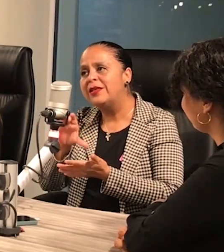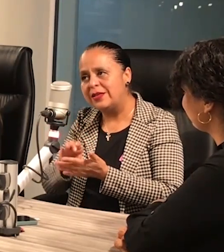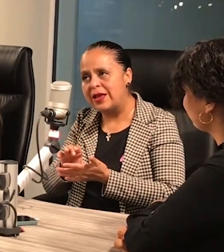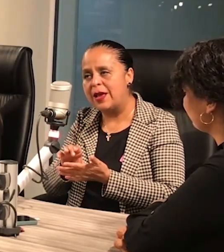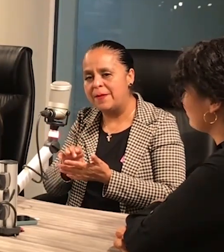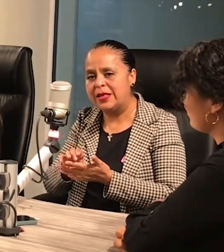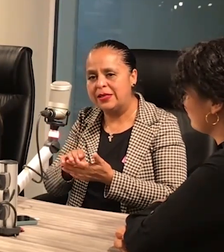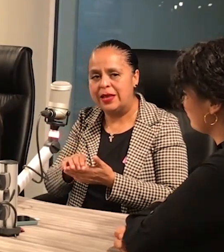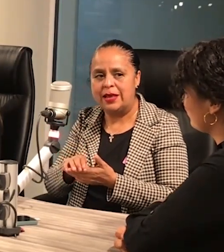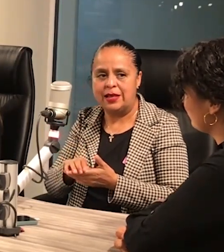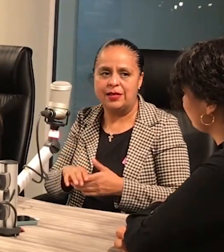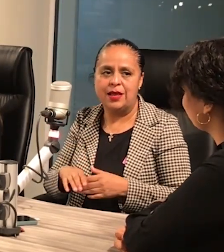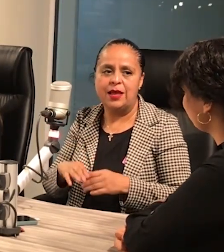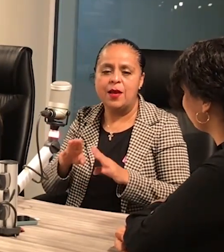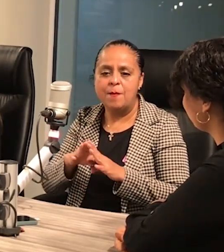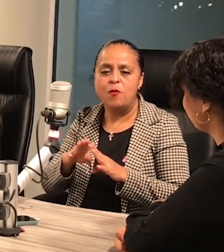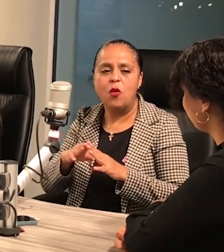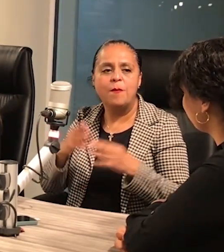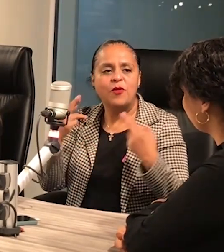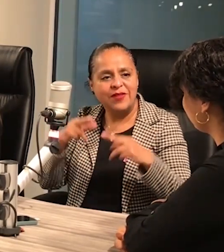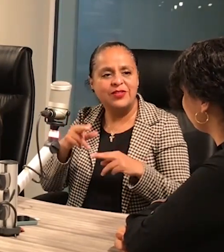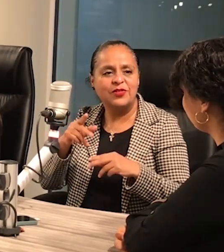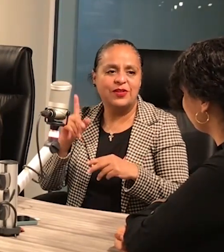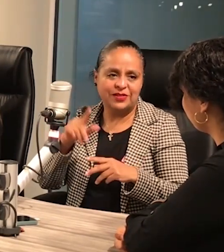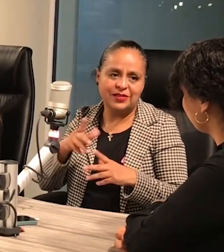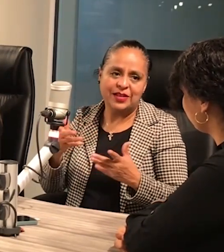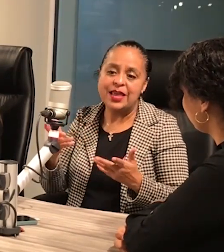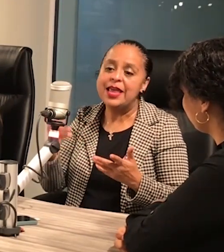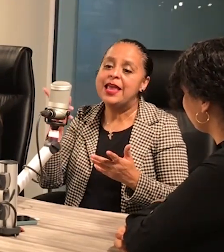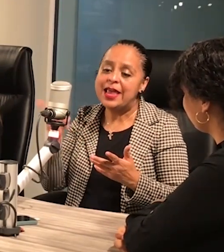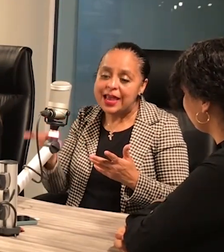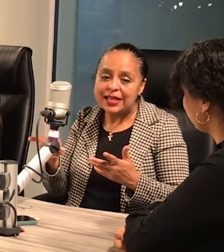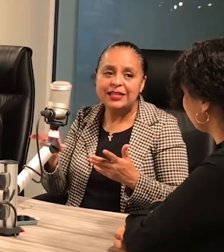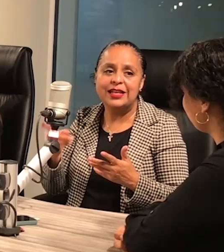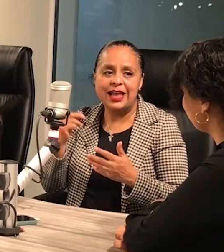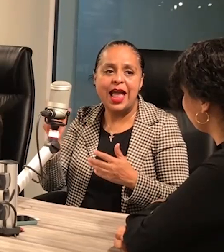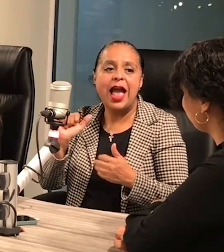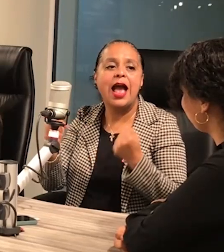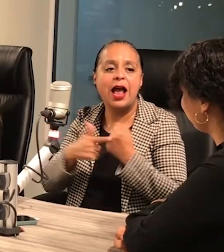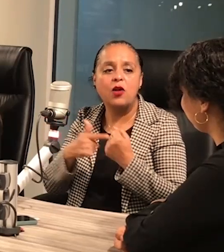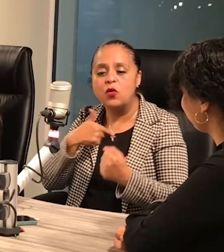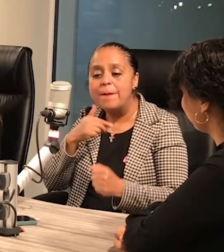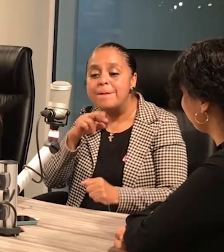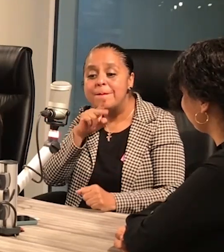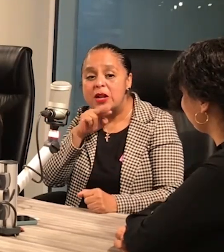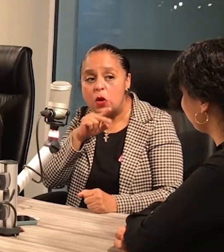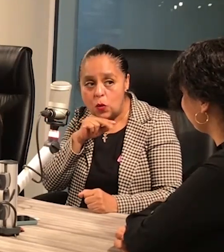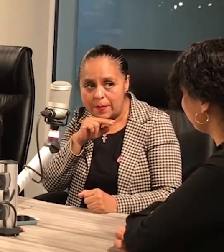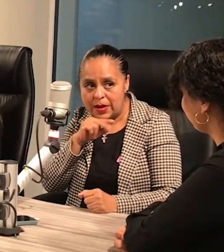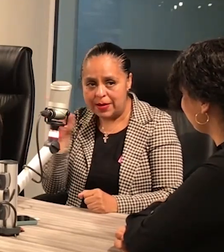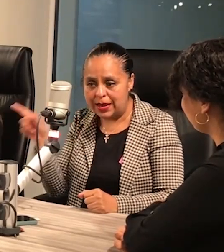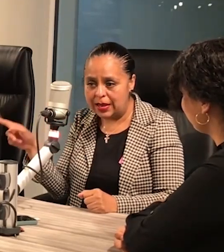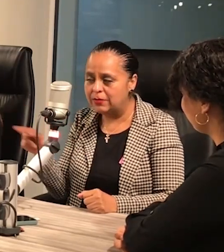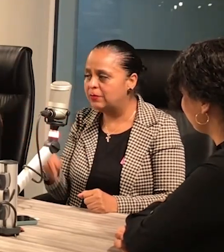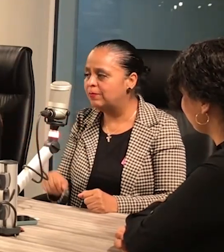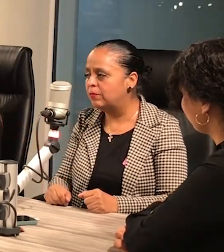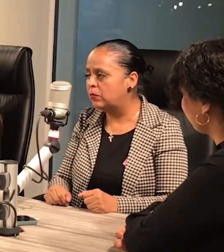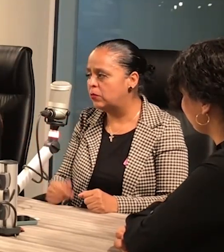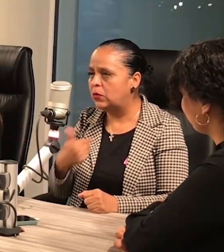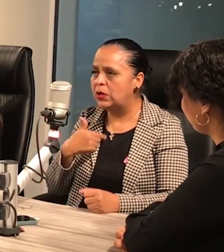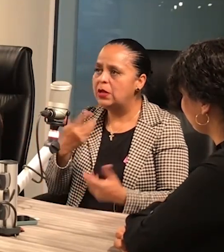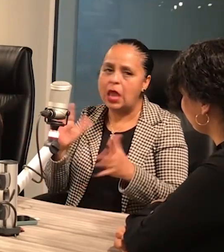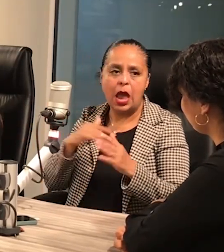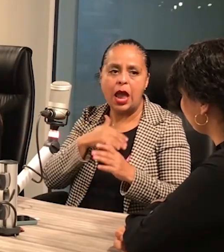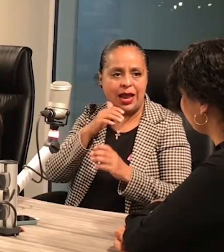académicos, y puedan construir para las generaciones que vienen del futuro. Algo que a mí me preocupa mucho, quizás yo ya esté por